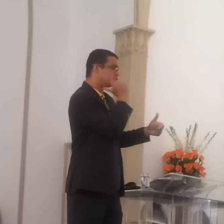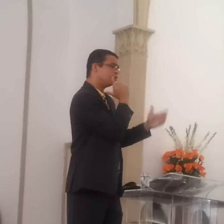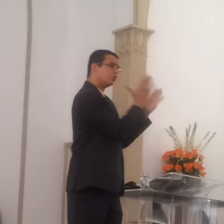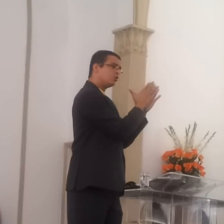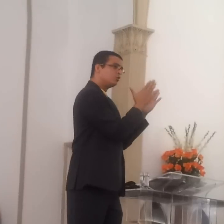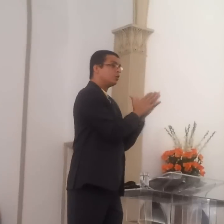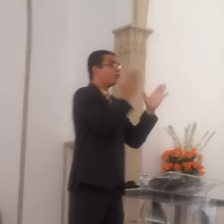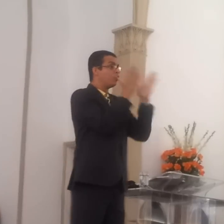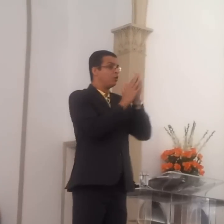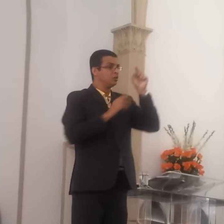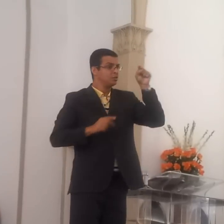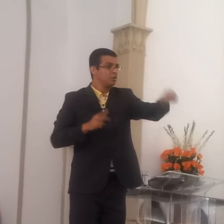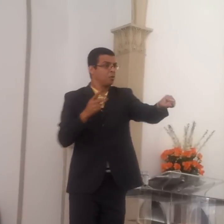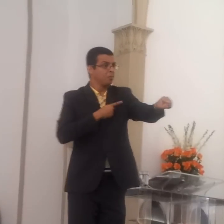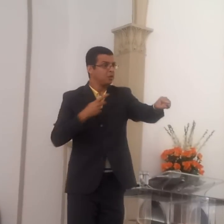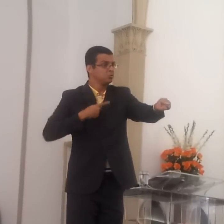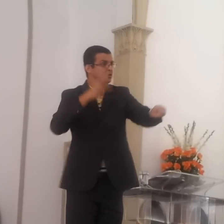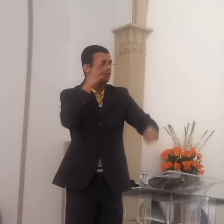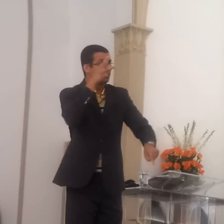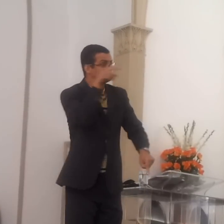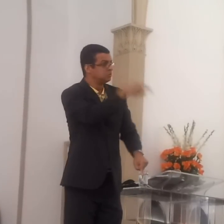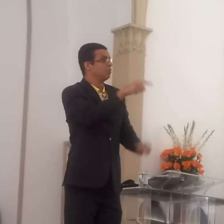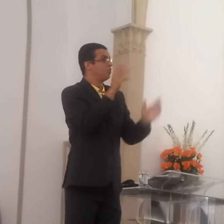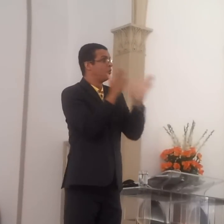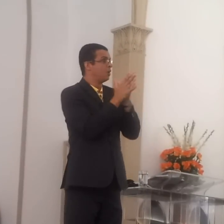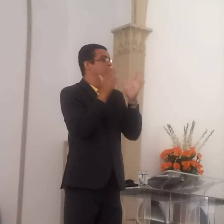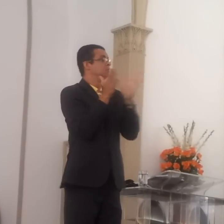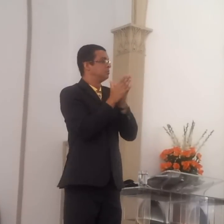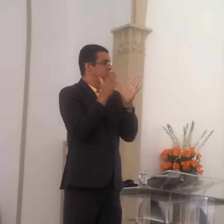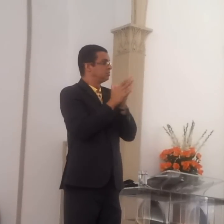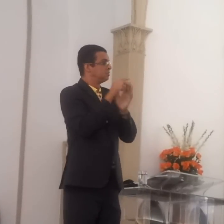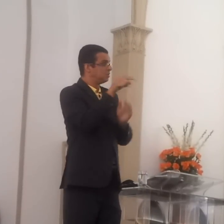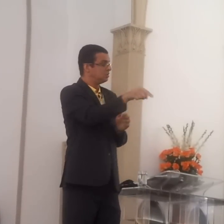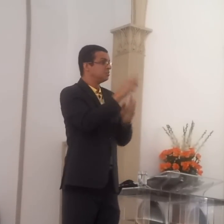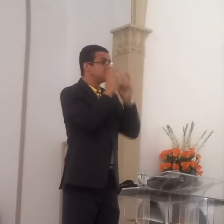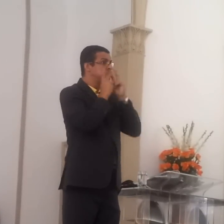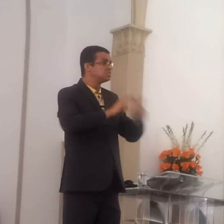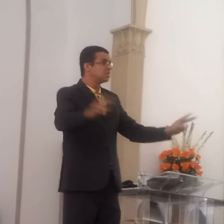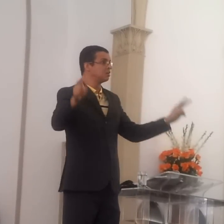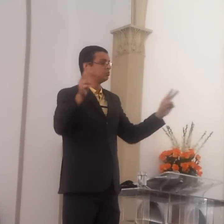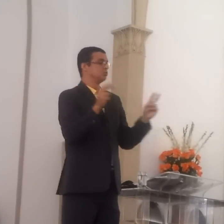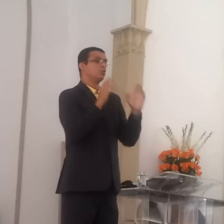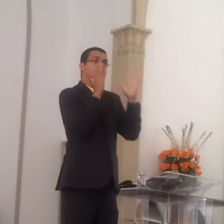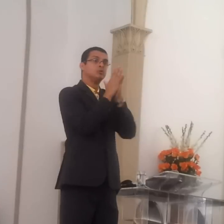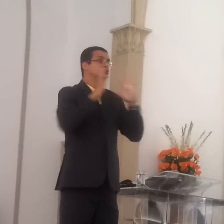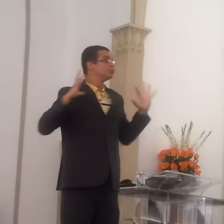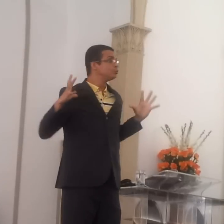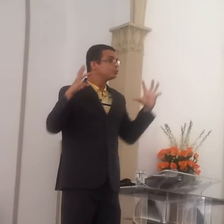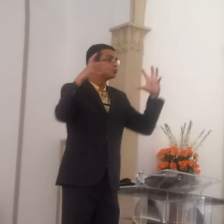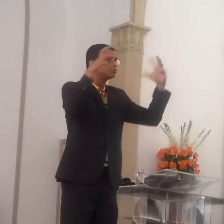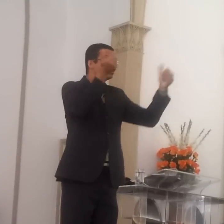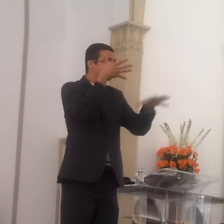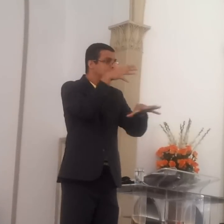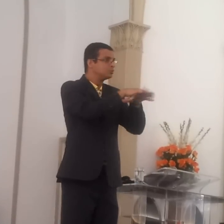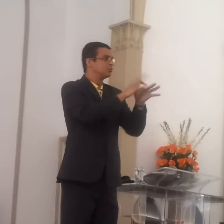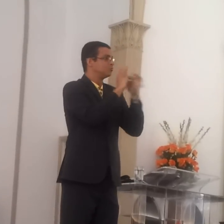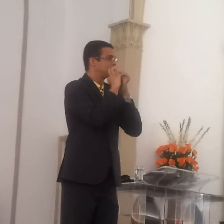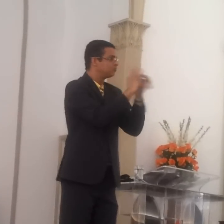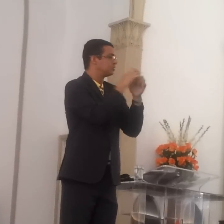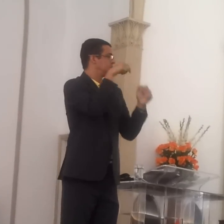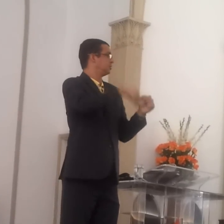ele o pastor Donilson o grupo de dança o assunto o pastor Wesley o pastor Gilberto com uma divisão o homem que é